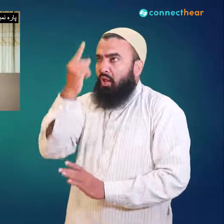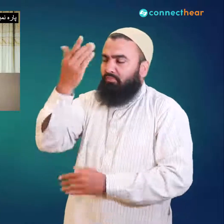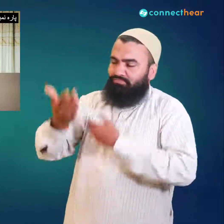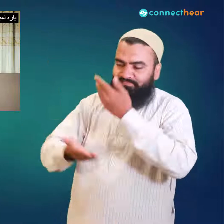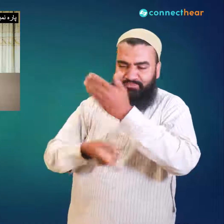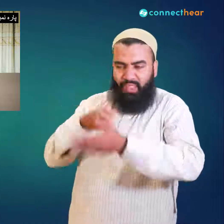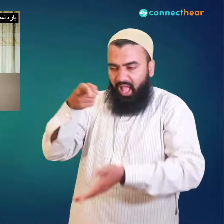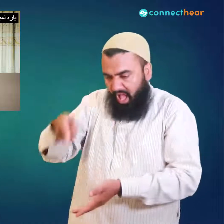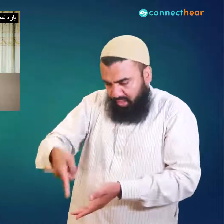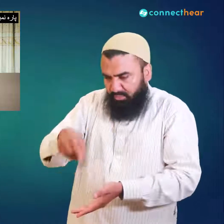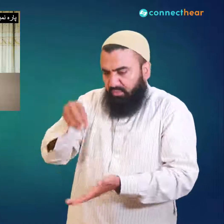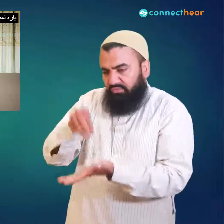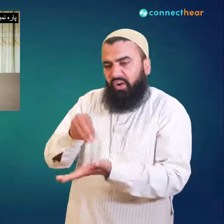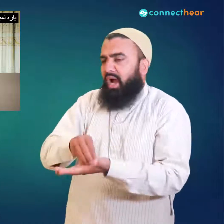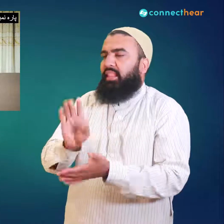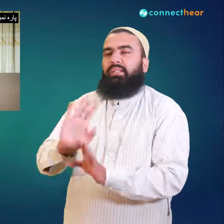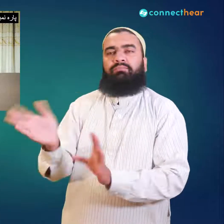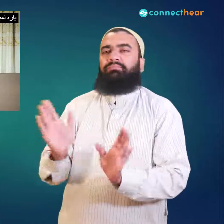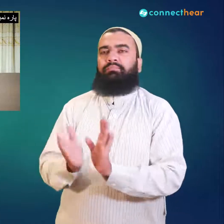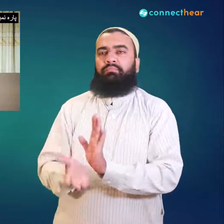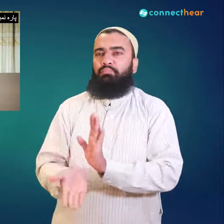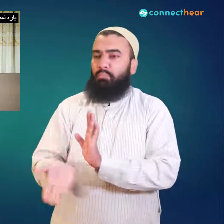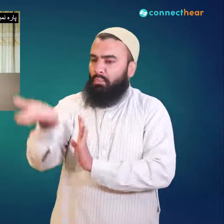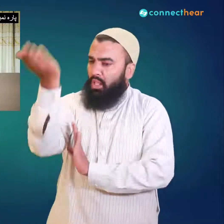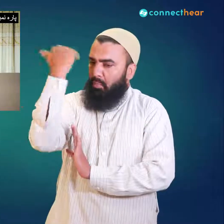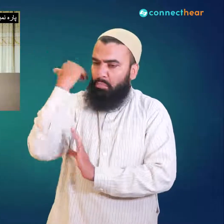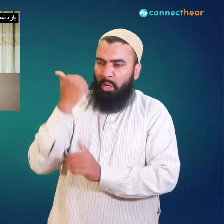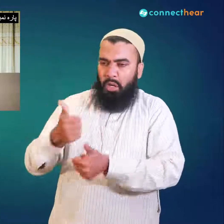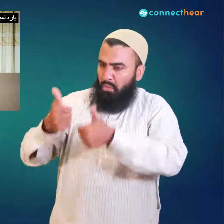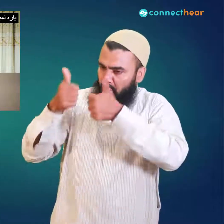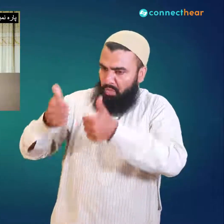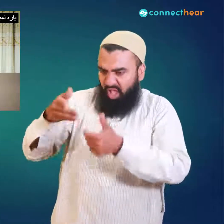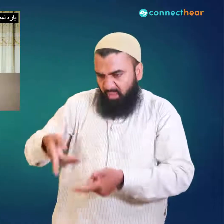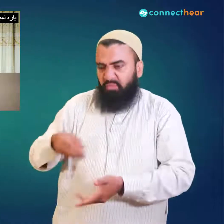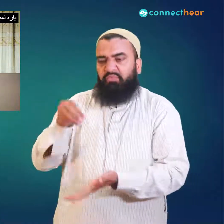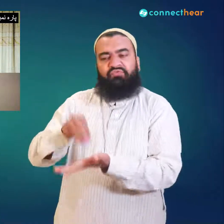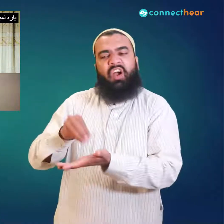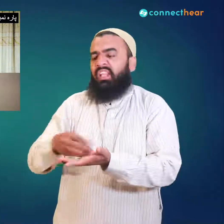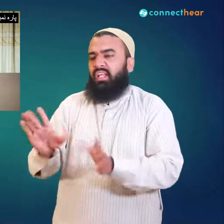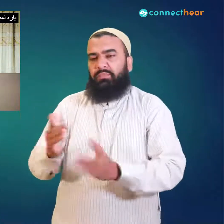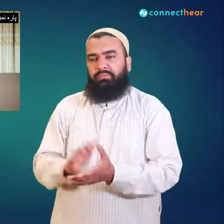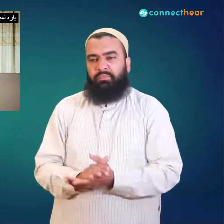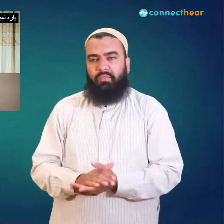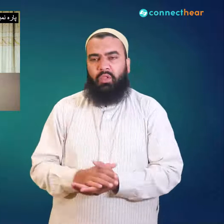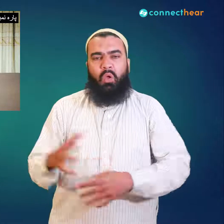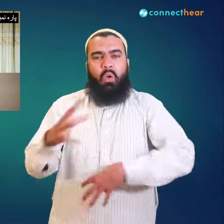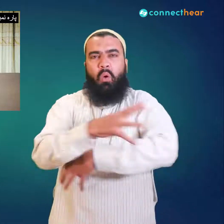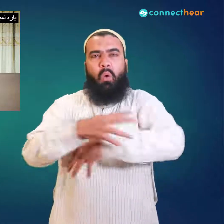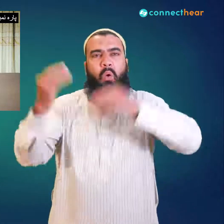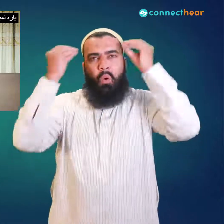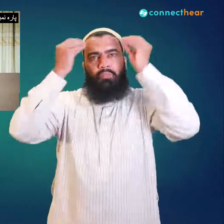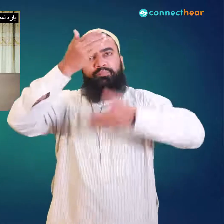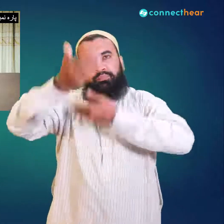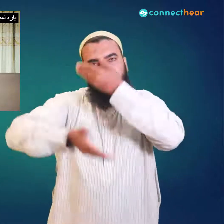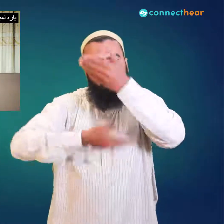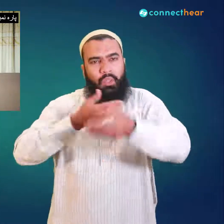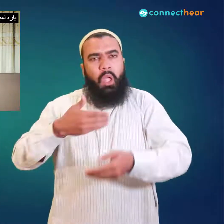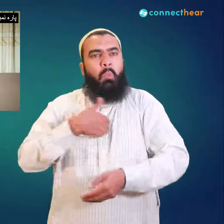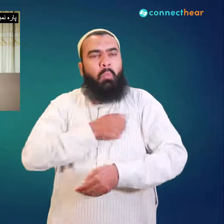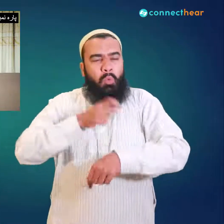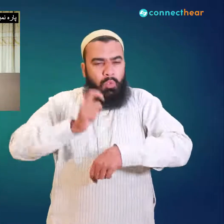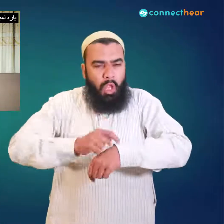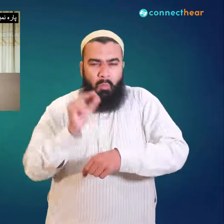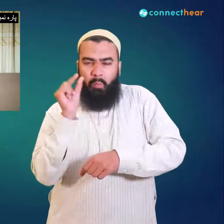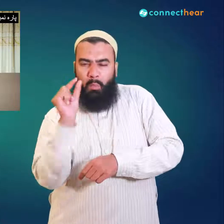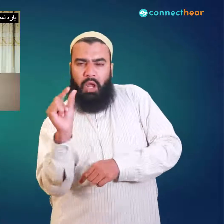باقی رکھا گیا، اور آج بھی مصر کے عجائب گھر میں یہ فرعون کی لاش وجہ عبرت اور